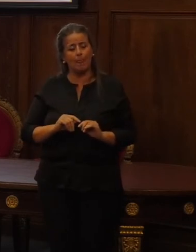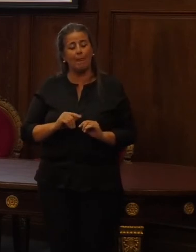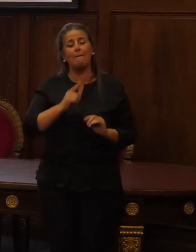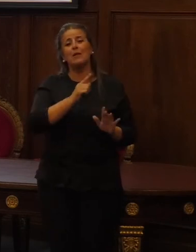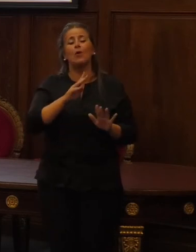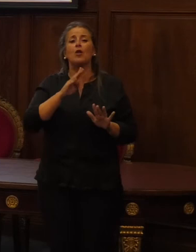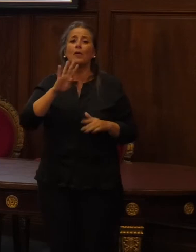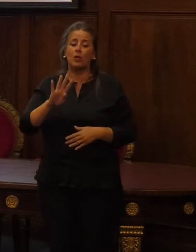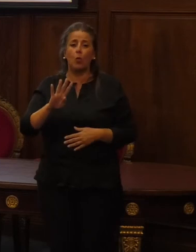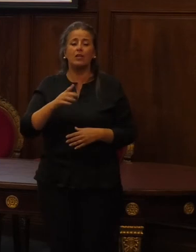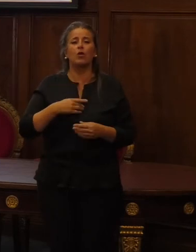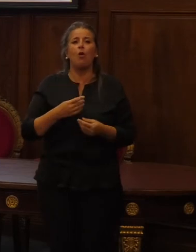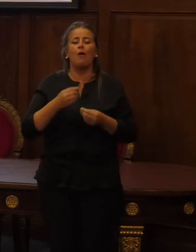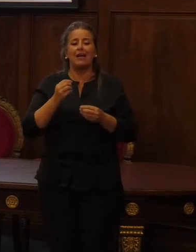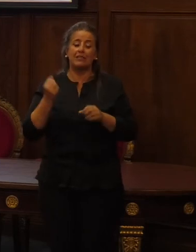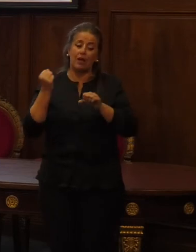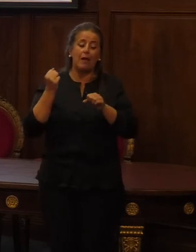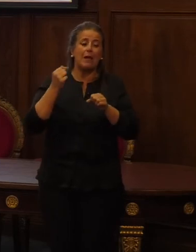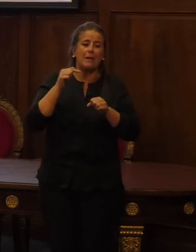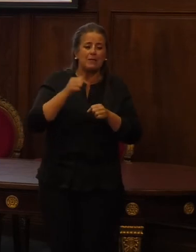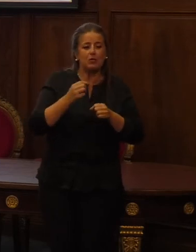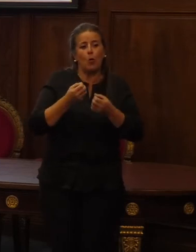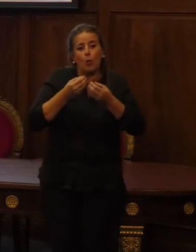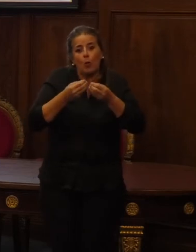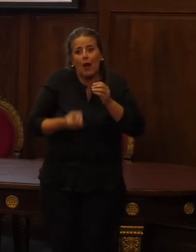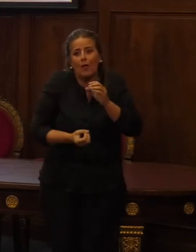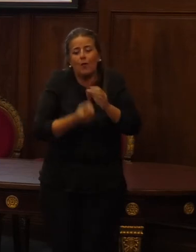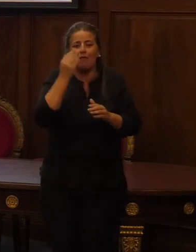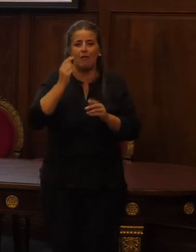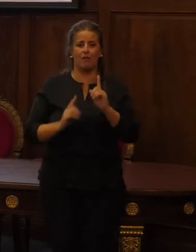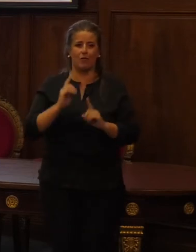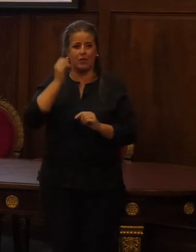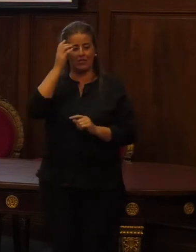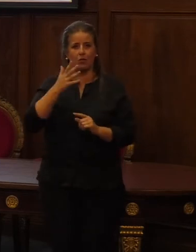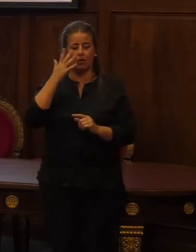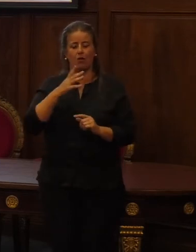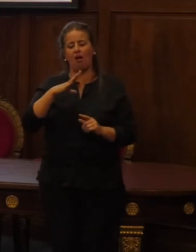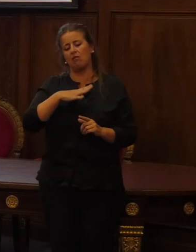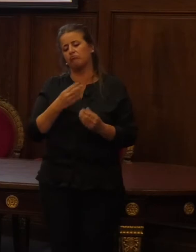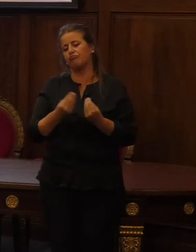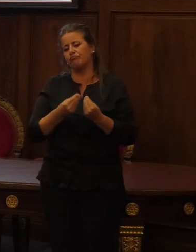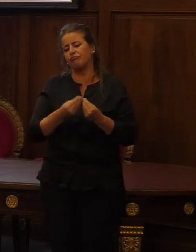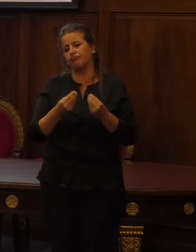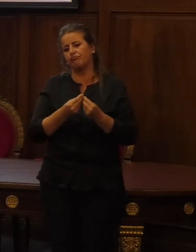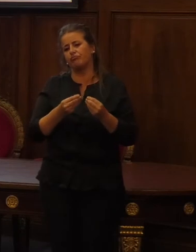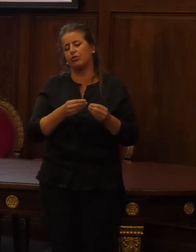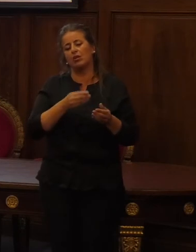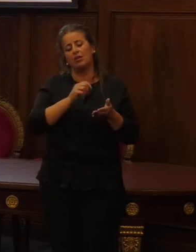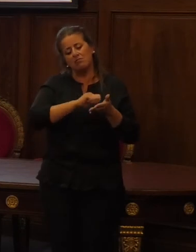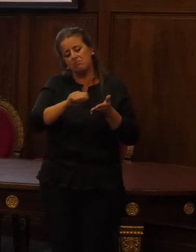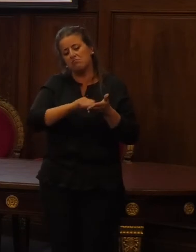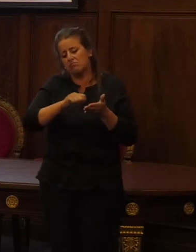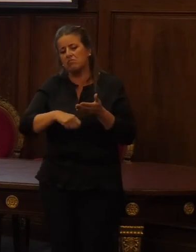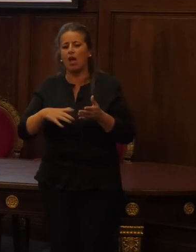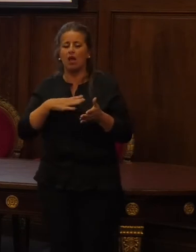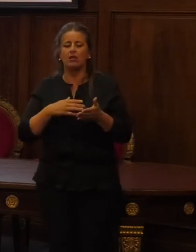En el 94 se producirá la creación de la Facultad de Psicología. Hay muchos textos que yo los traje, los tengo